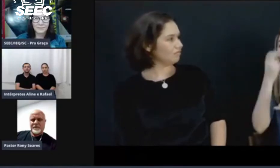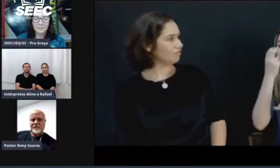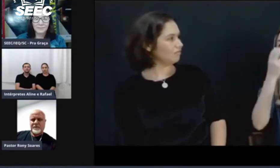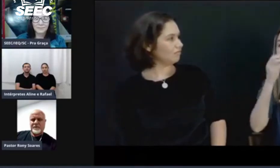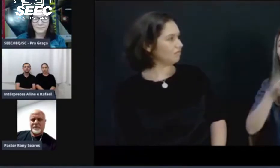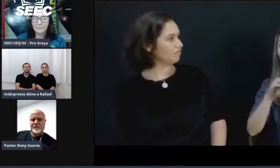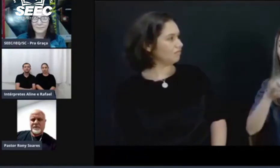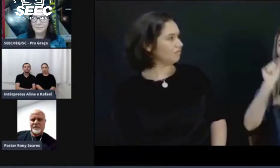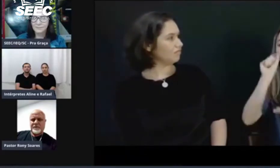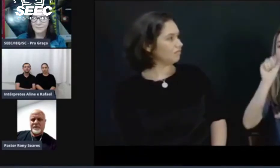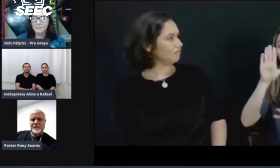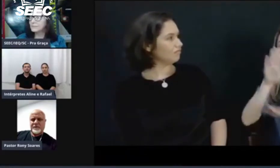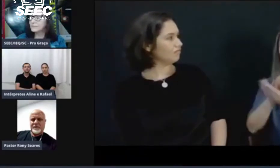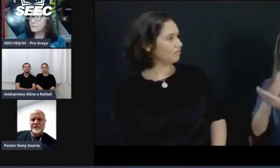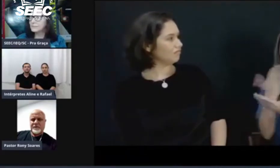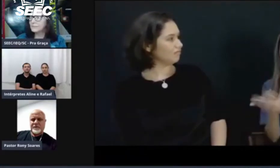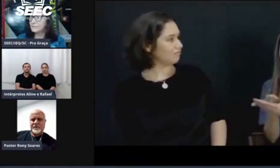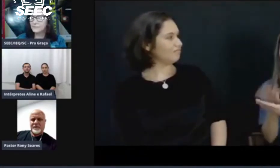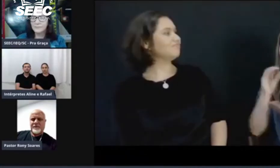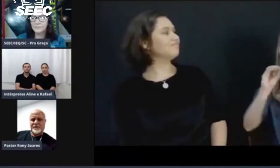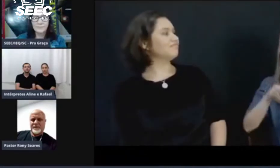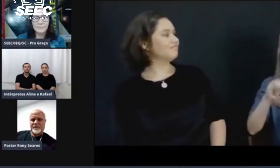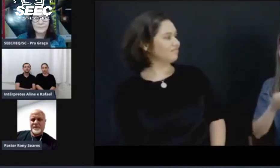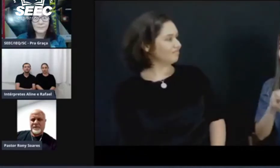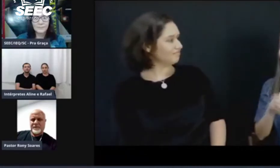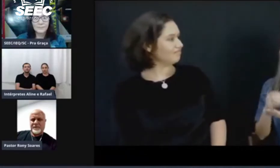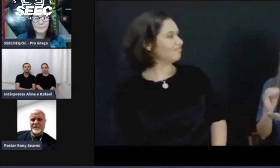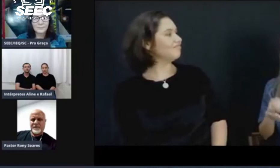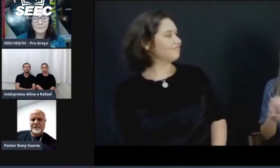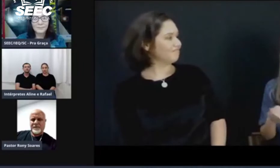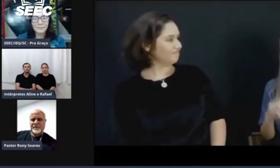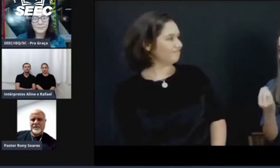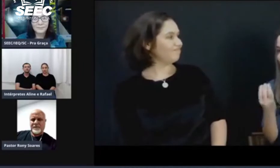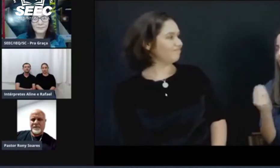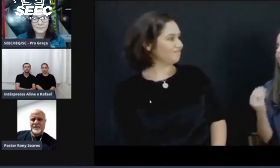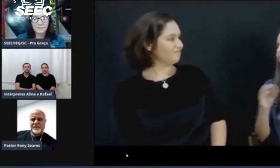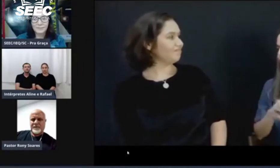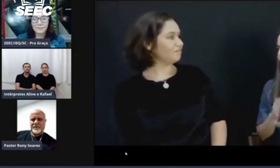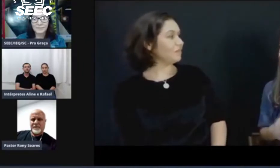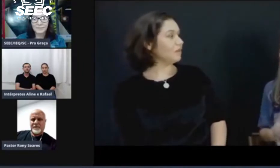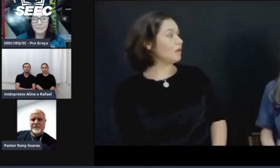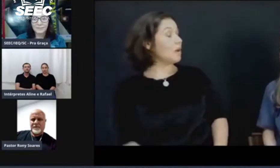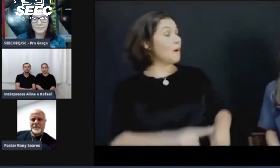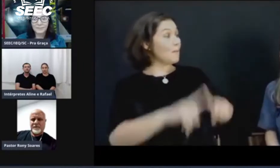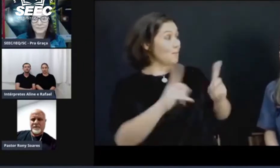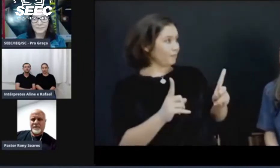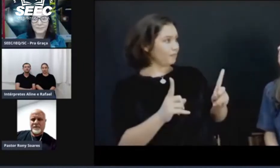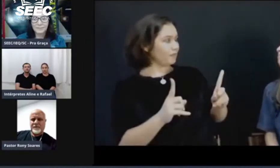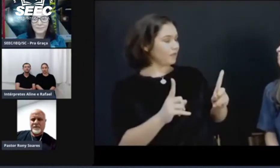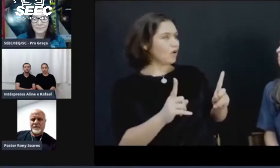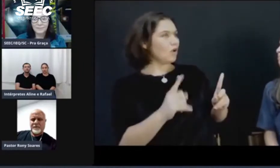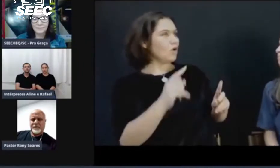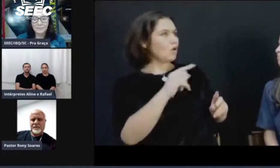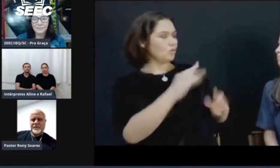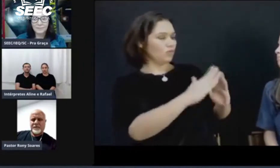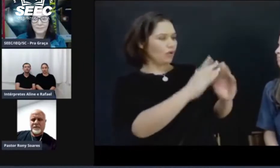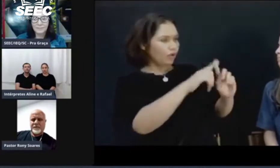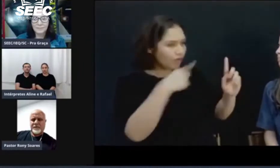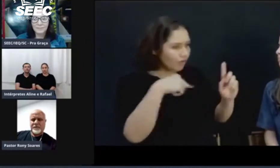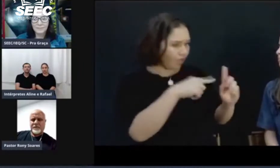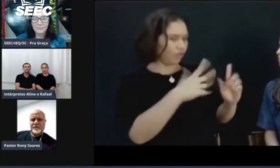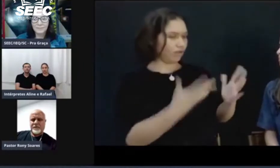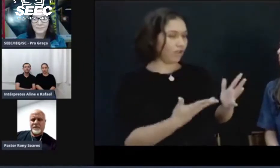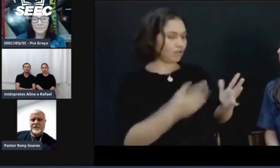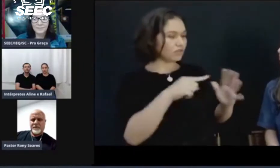só oraliza, não tem como o surdo compreender, o surdo não entende nada, é necessário muito o